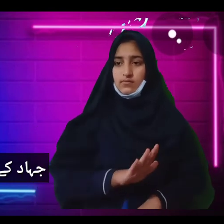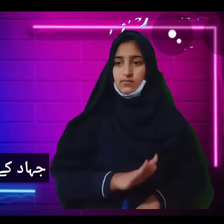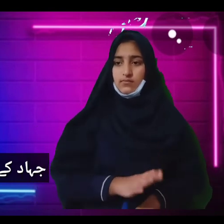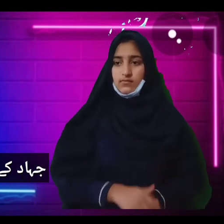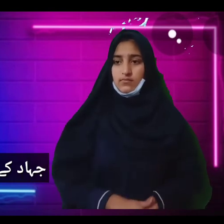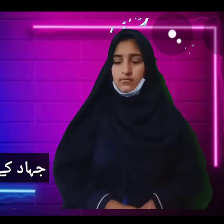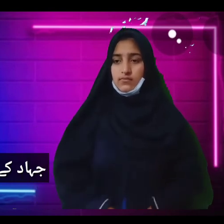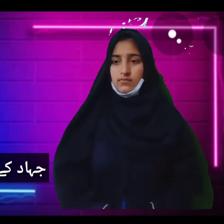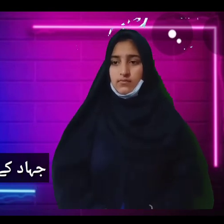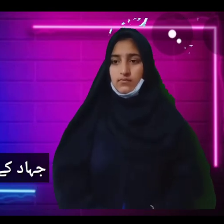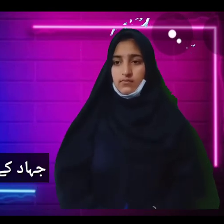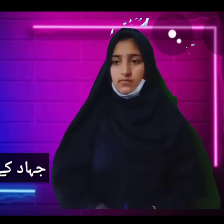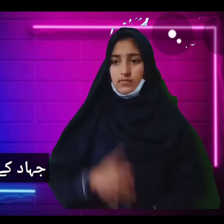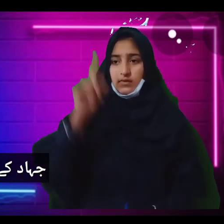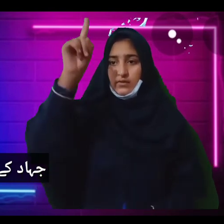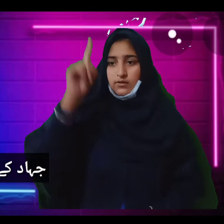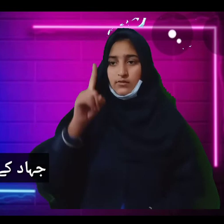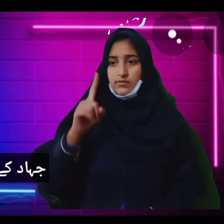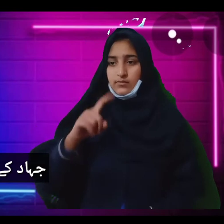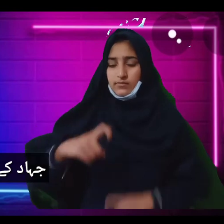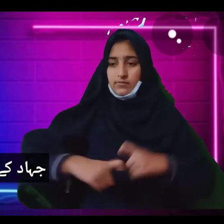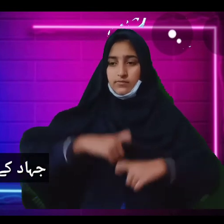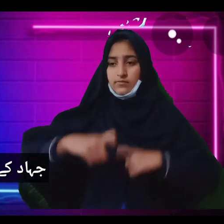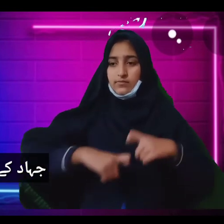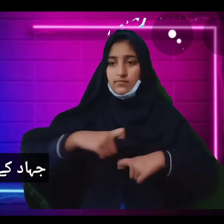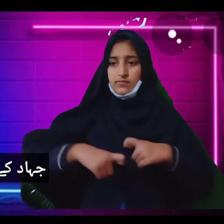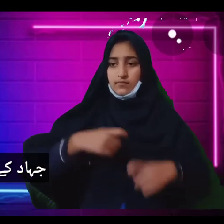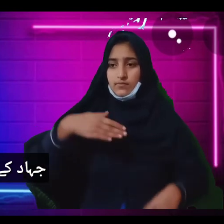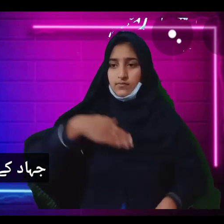इसका आप इस तरह से कर लें कि अल्लाह ताला की खातिर लड़ाइयां